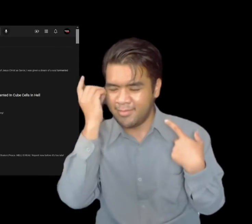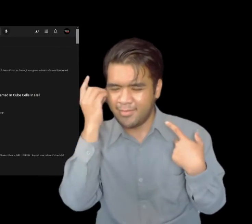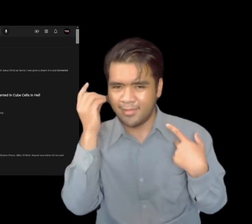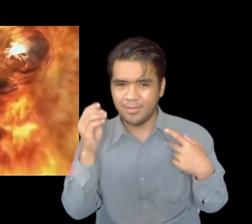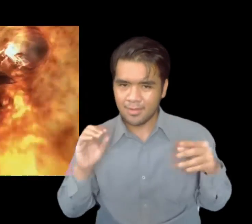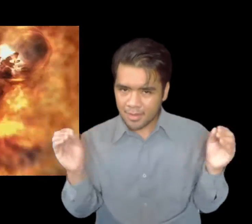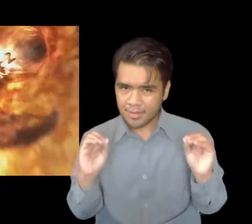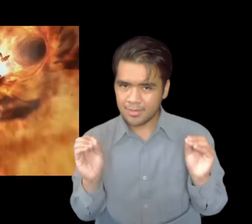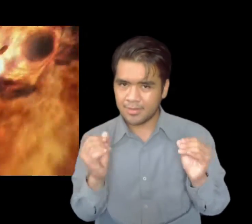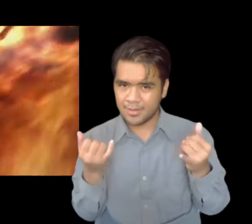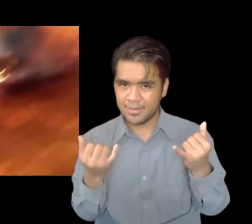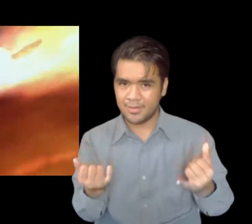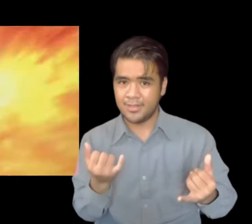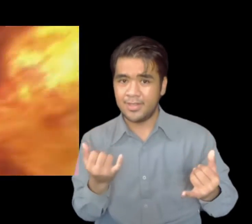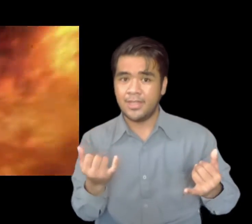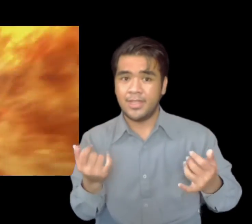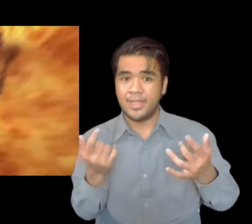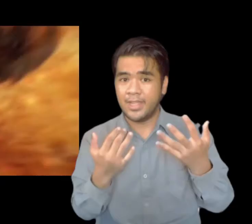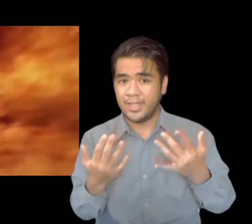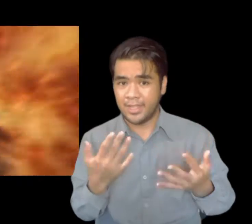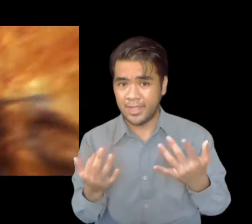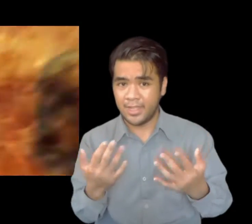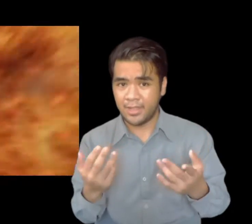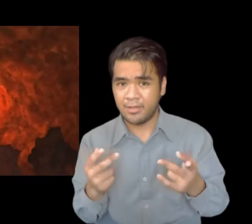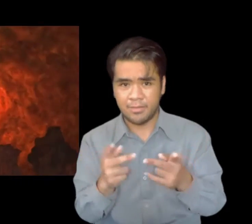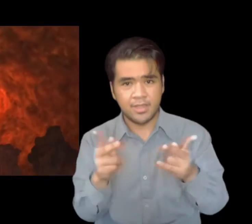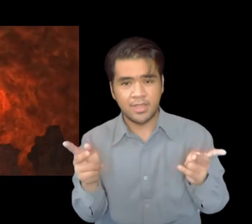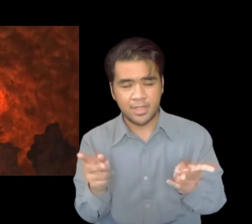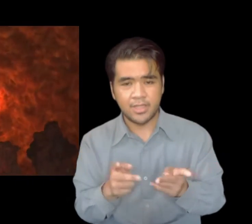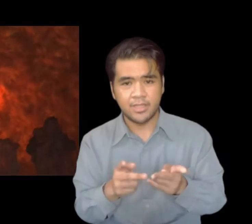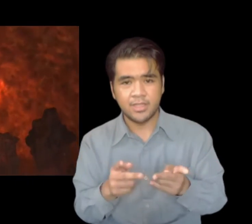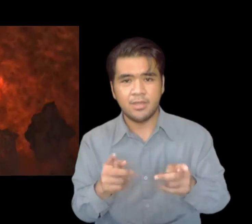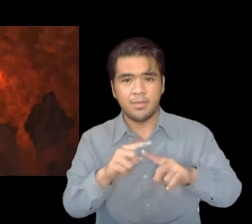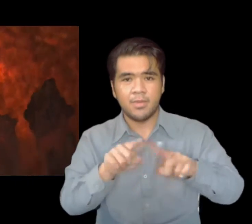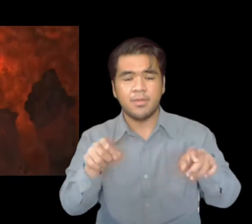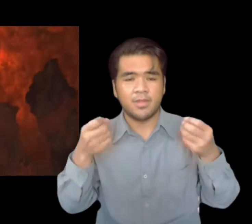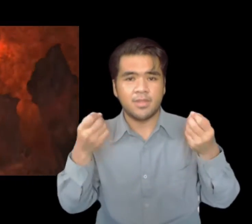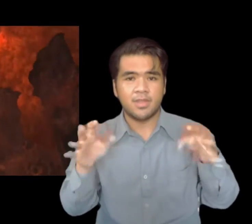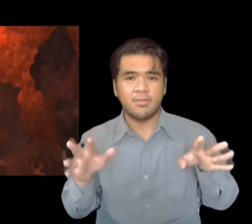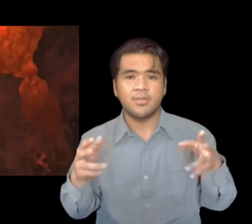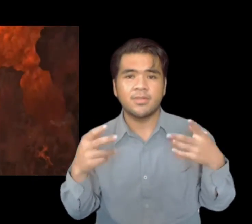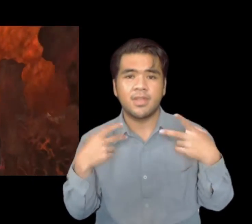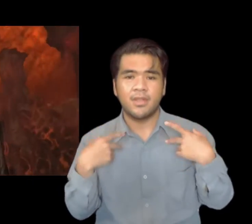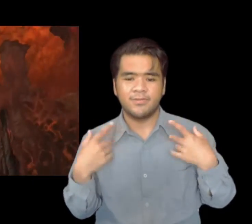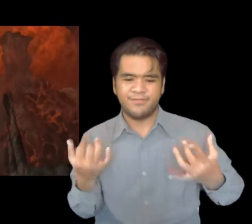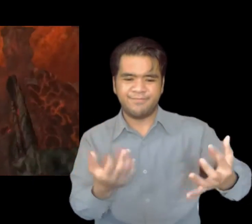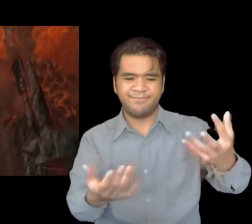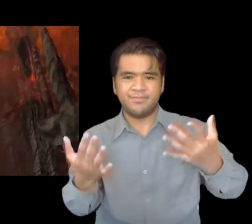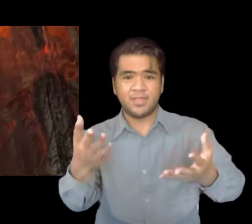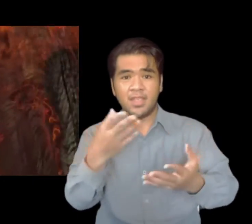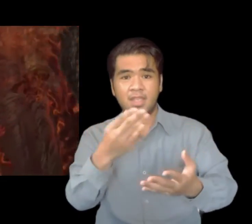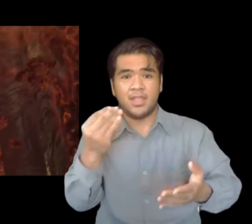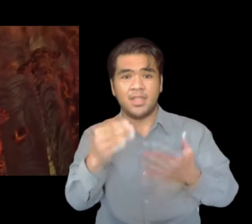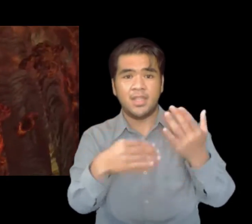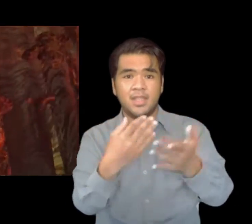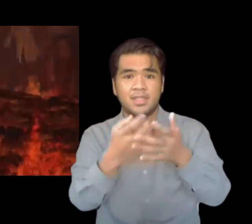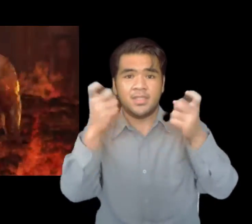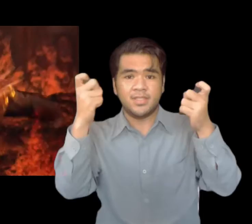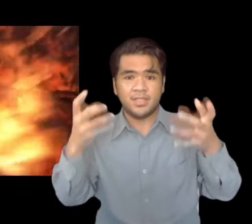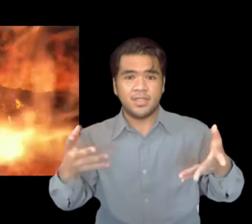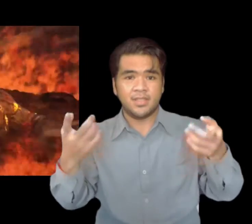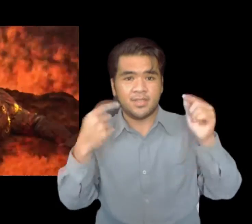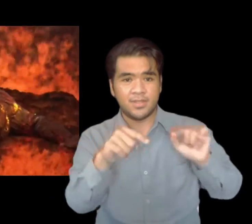mga demonyo. Wala pa pong impyerno sa ngayon dahil pagkatapos pa lamang ng paghuhukom ito magliliyab at doon pa